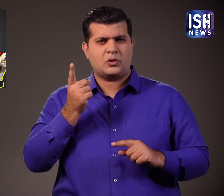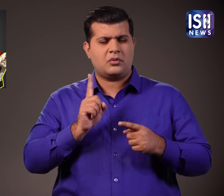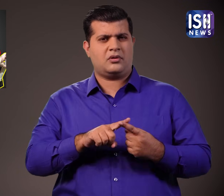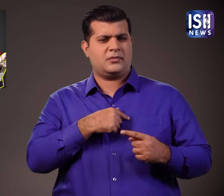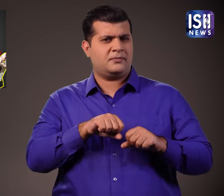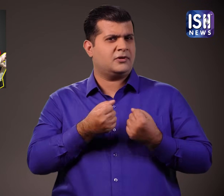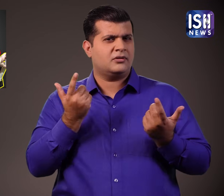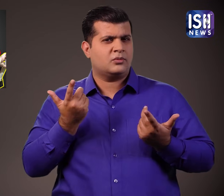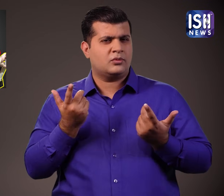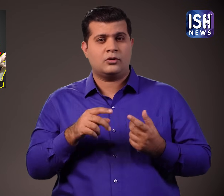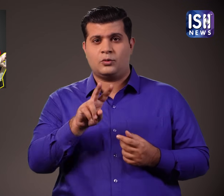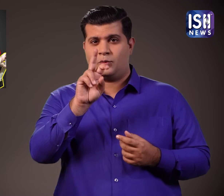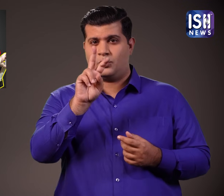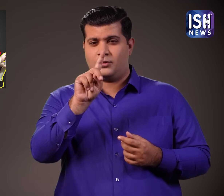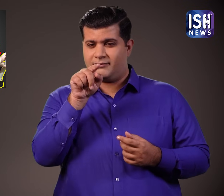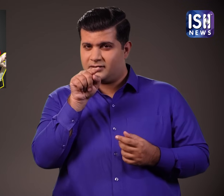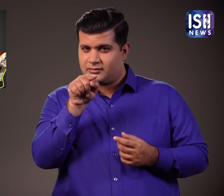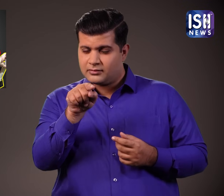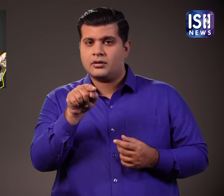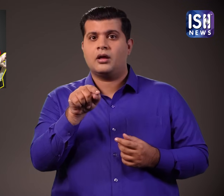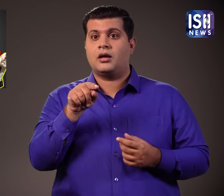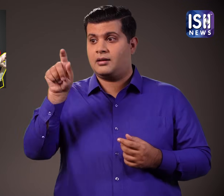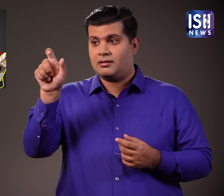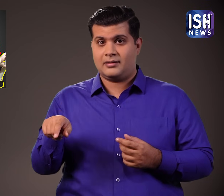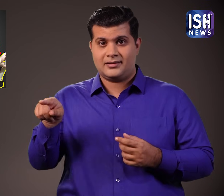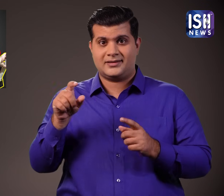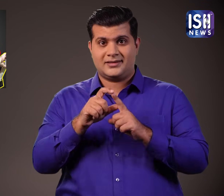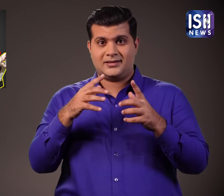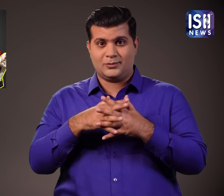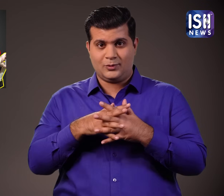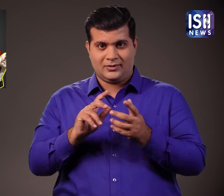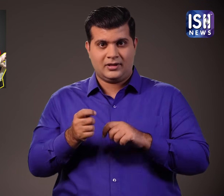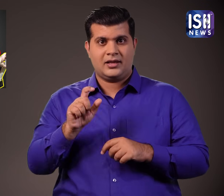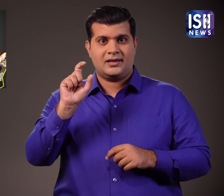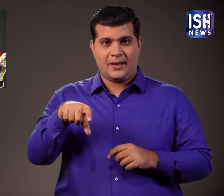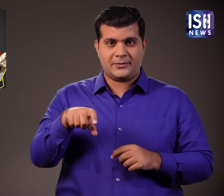समस्या 2021 में शुरू ही जब उन्हें सीजन के बीच में कप्तानी से हटा दिया गया